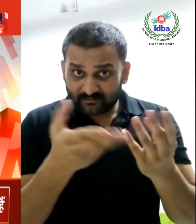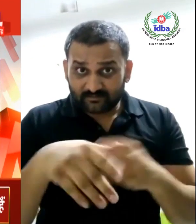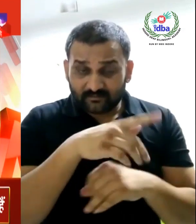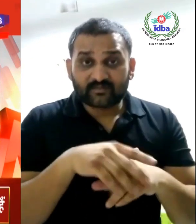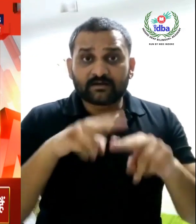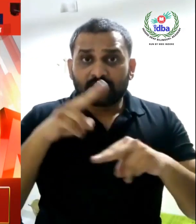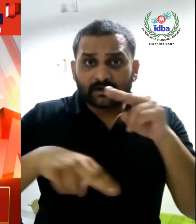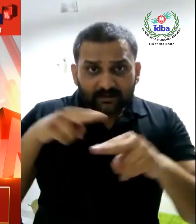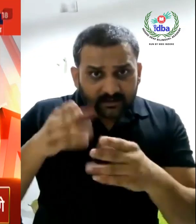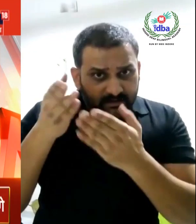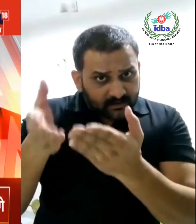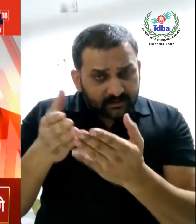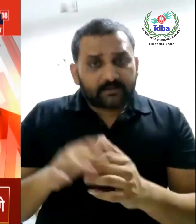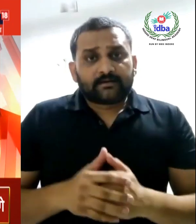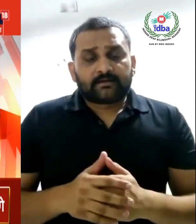कारखानों तथा